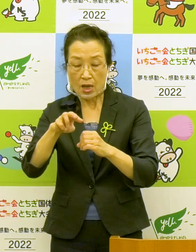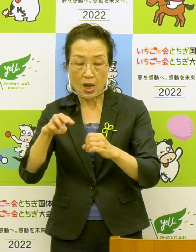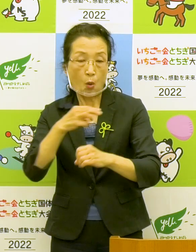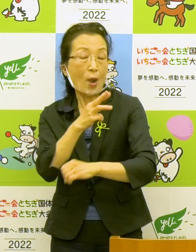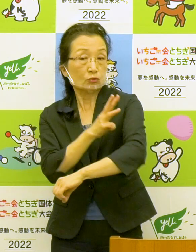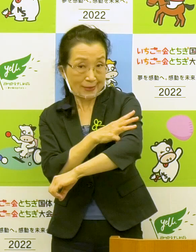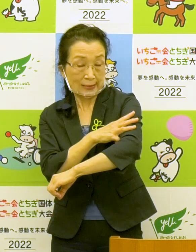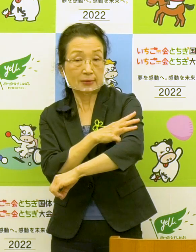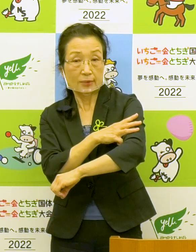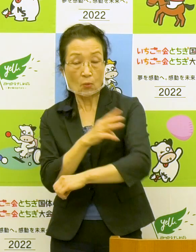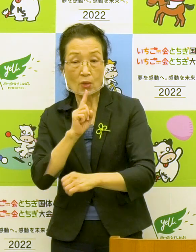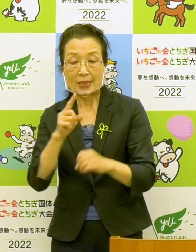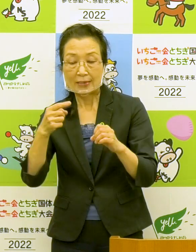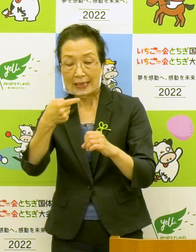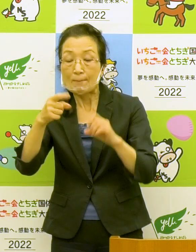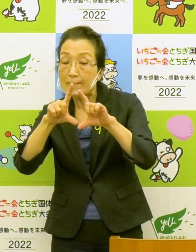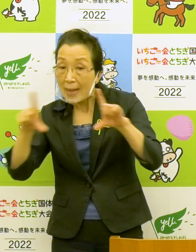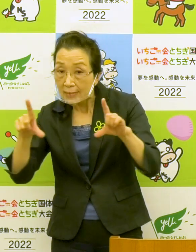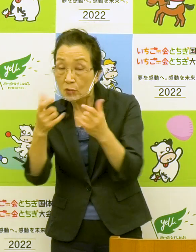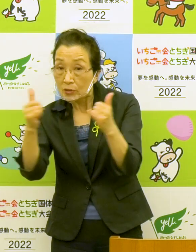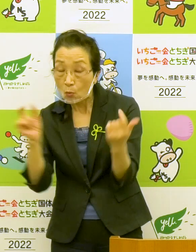接種の実施についてであります。